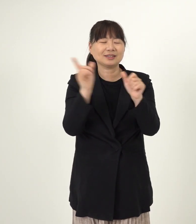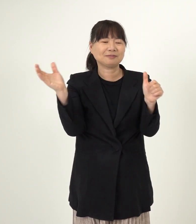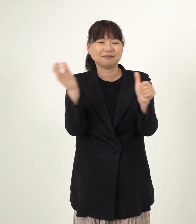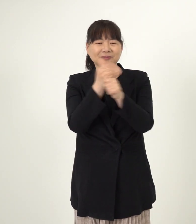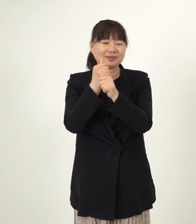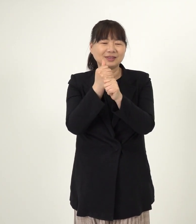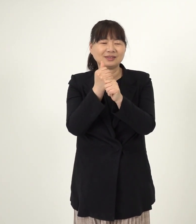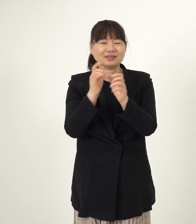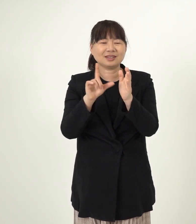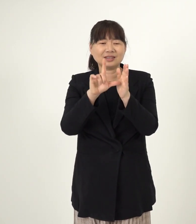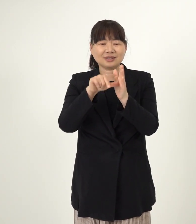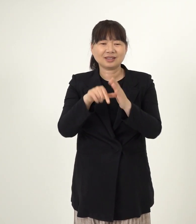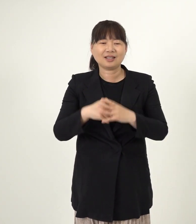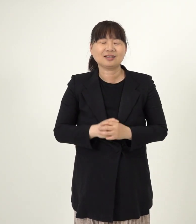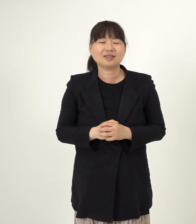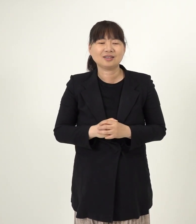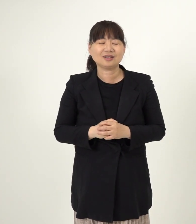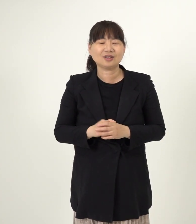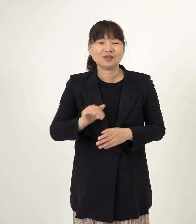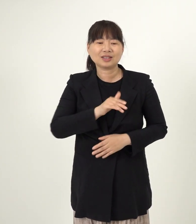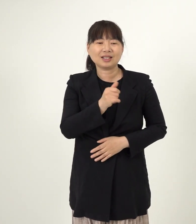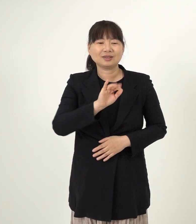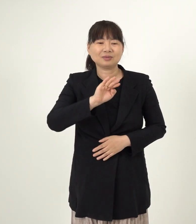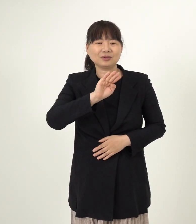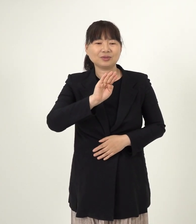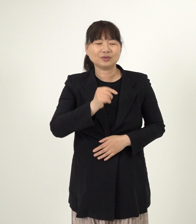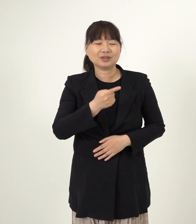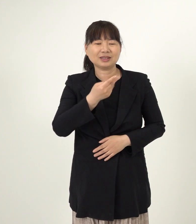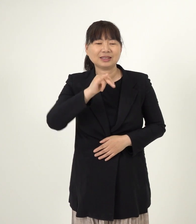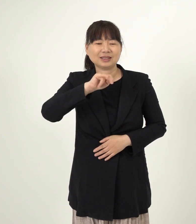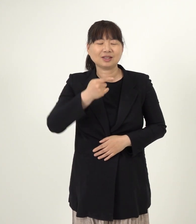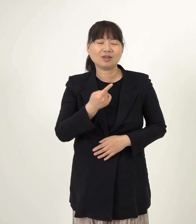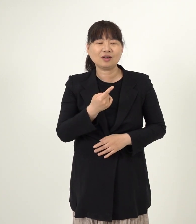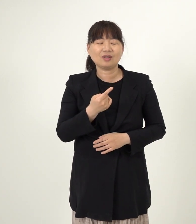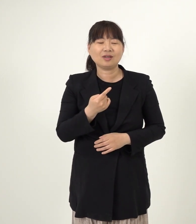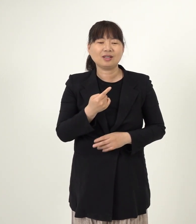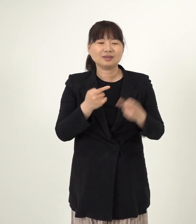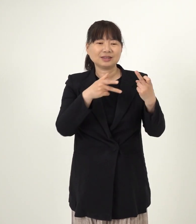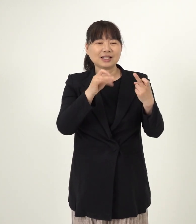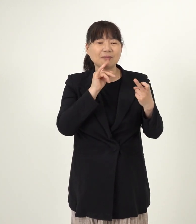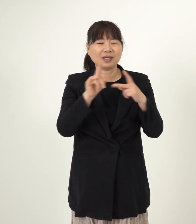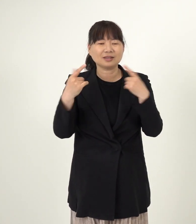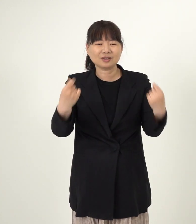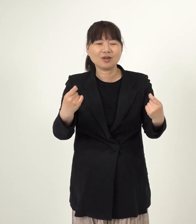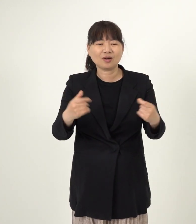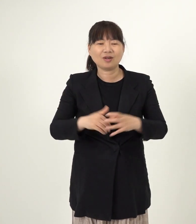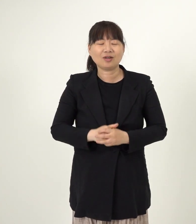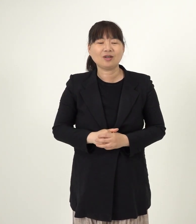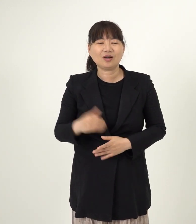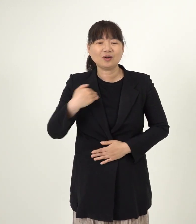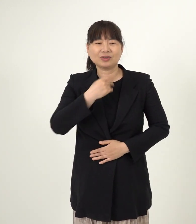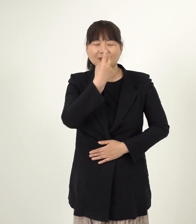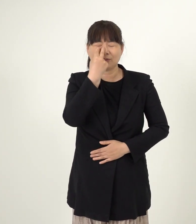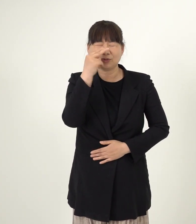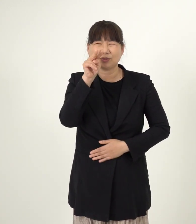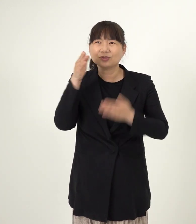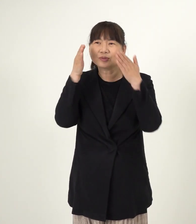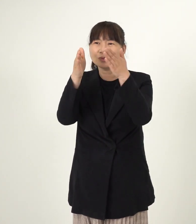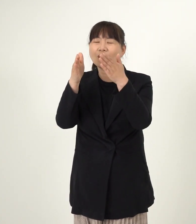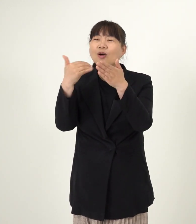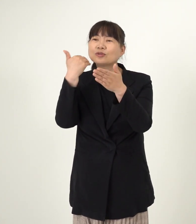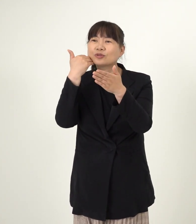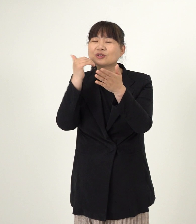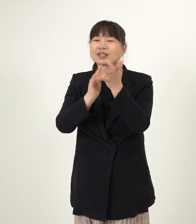때만이 우리가 히브리서 12장의 말씀처럼 우리의 눈을 어디다 고정시키라 그랬어요?